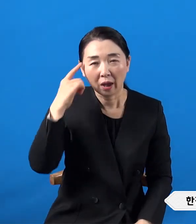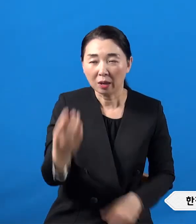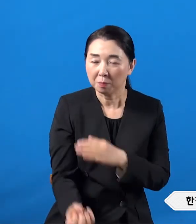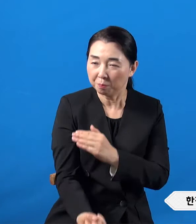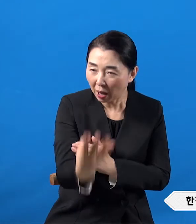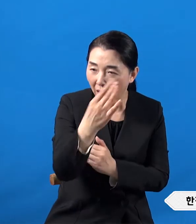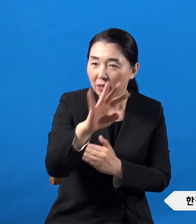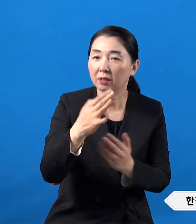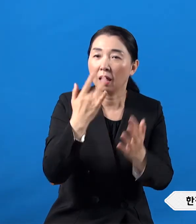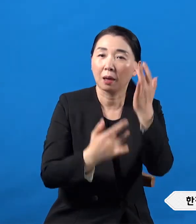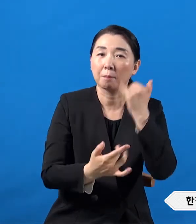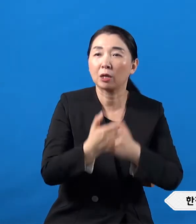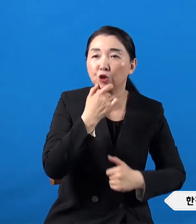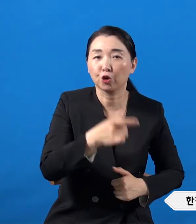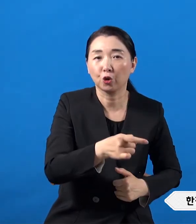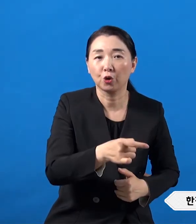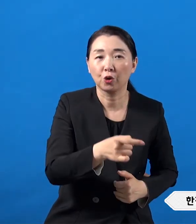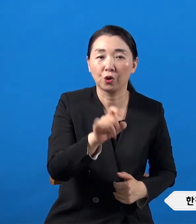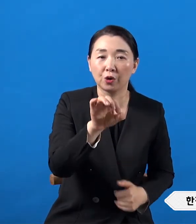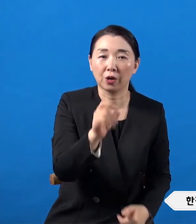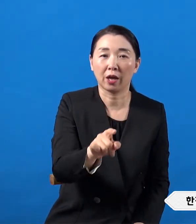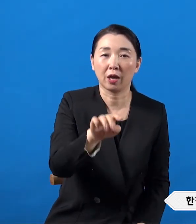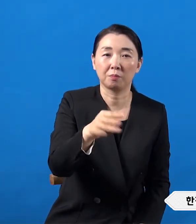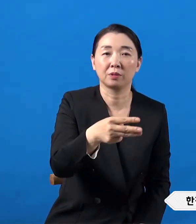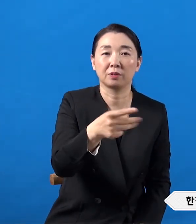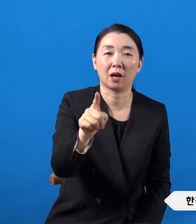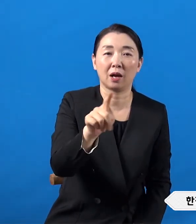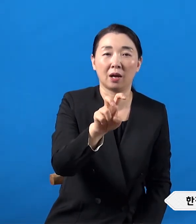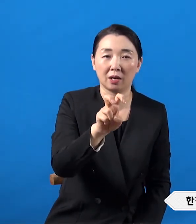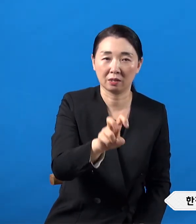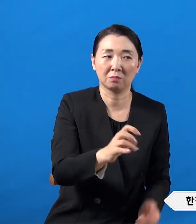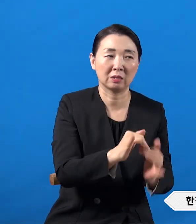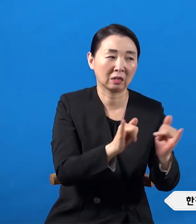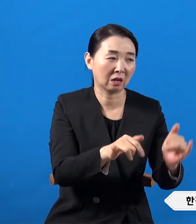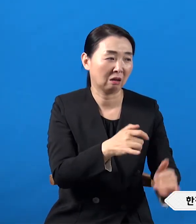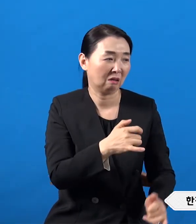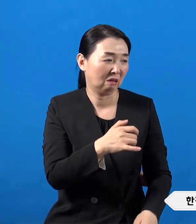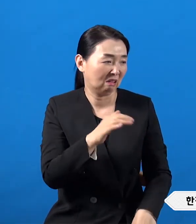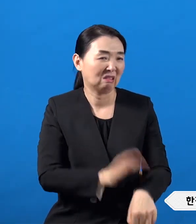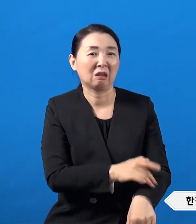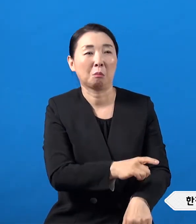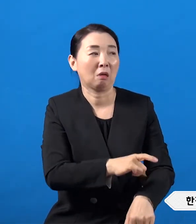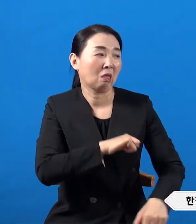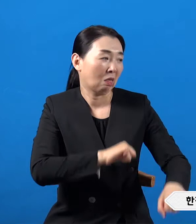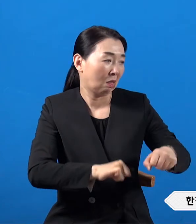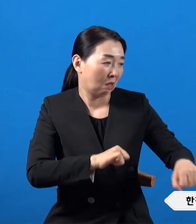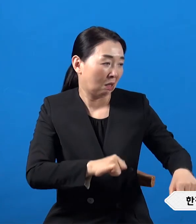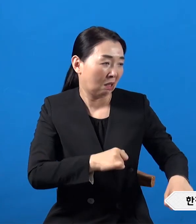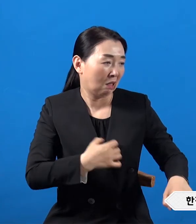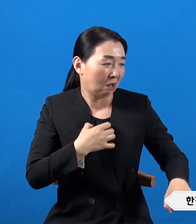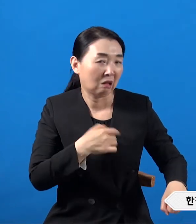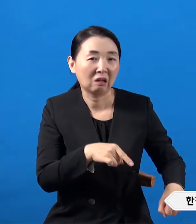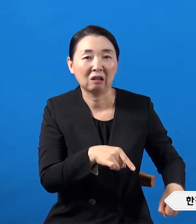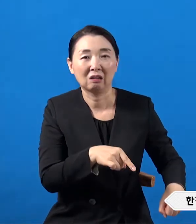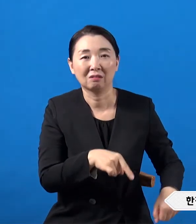거죠. 에브라임 사람들이 참 비겁하고 참 못됐습니다.